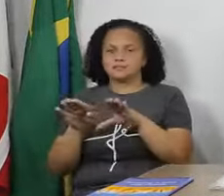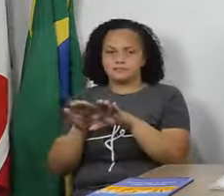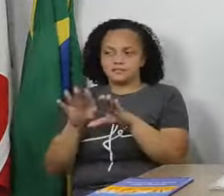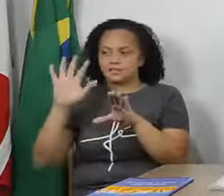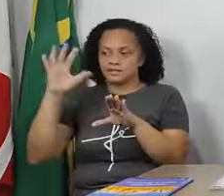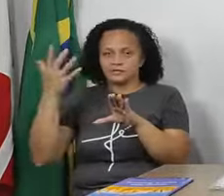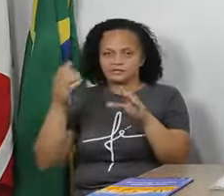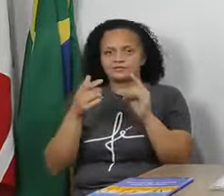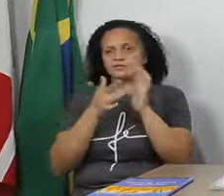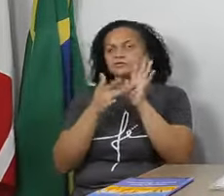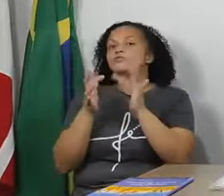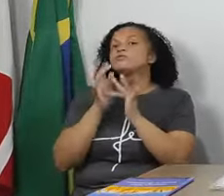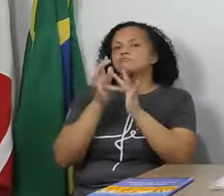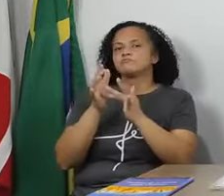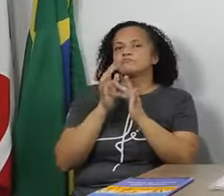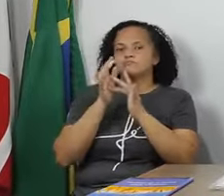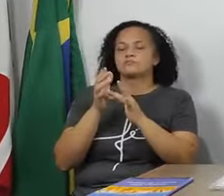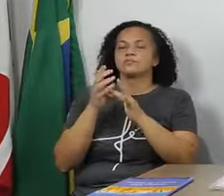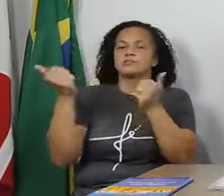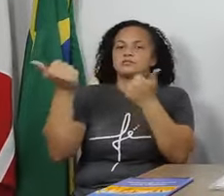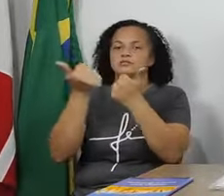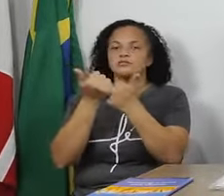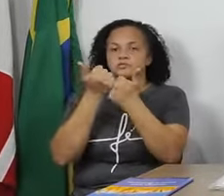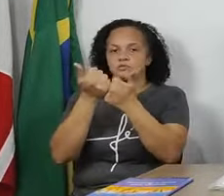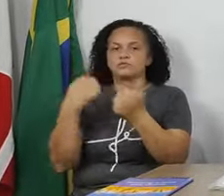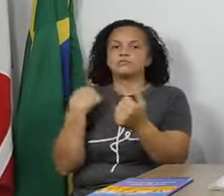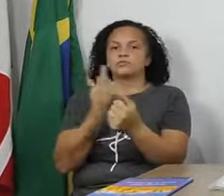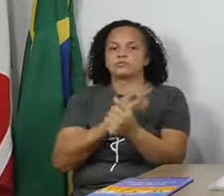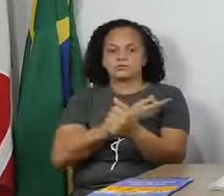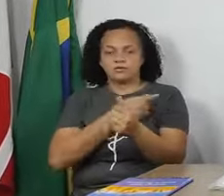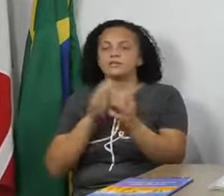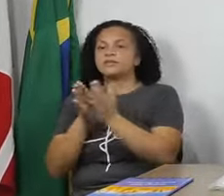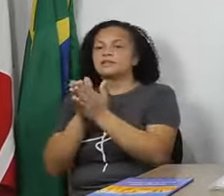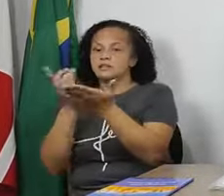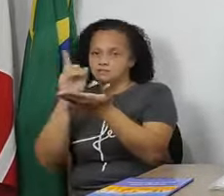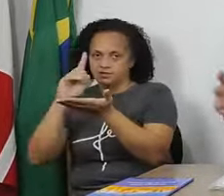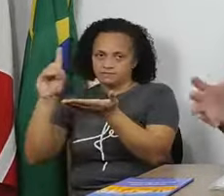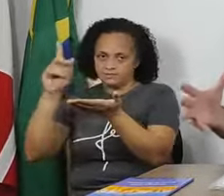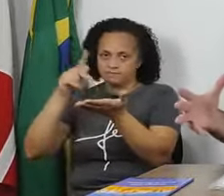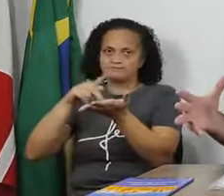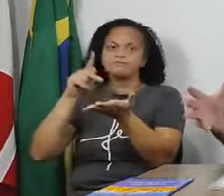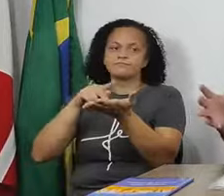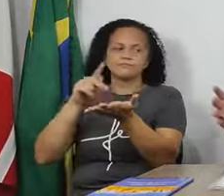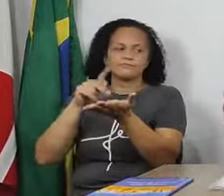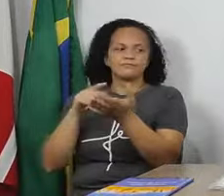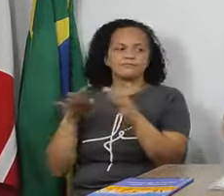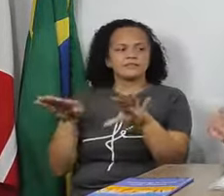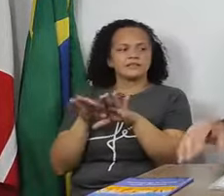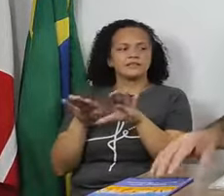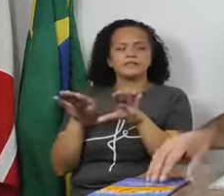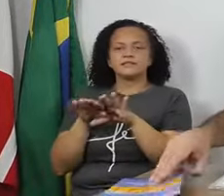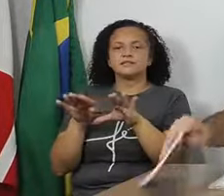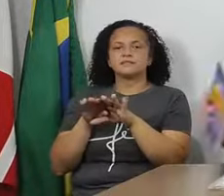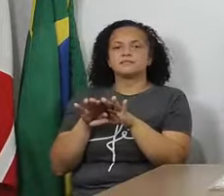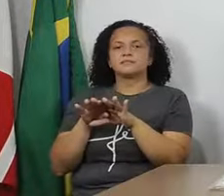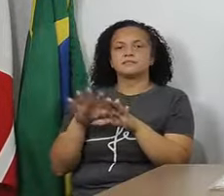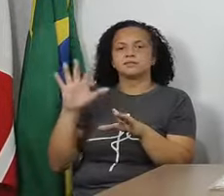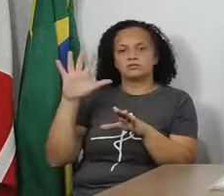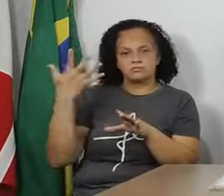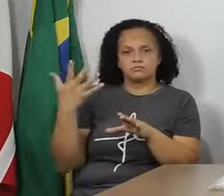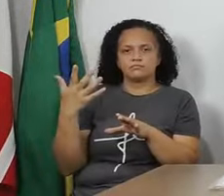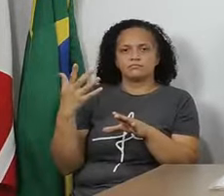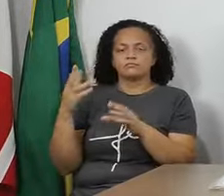e pelas verdades objetivas da palavra de Deus, e também as profecias do reino de Deus. Por